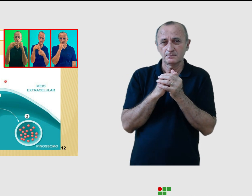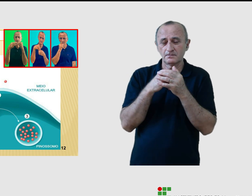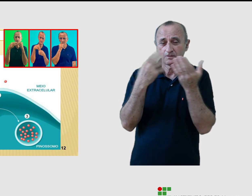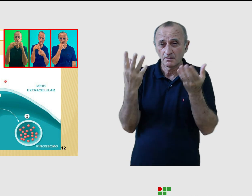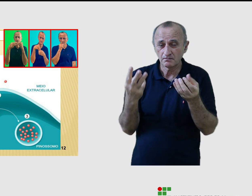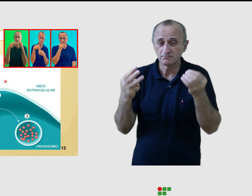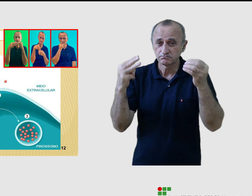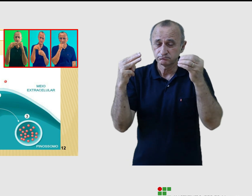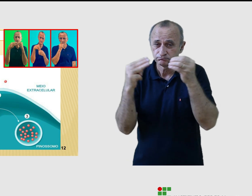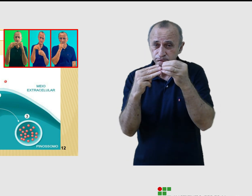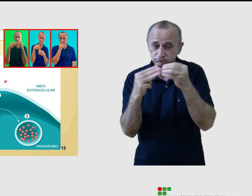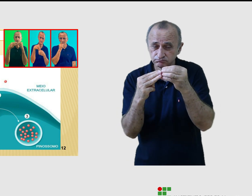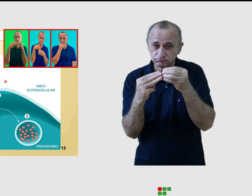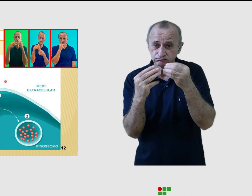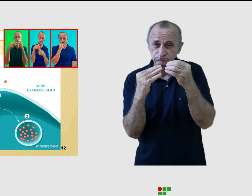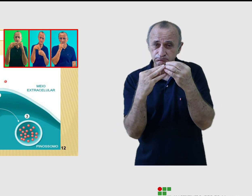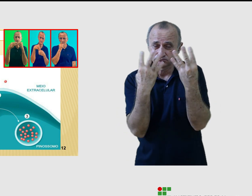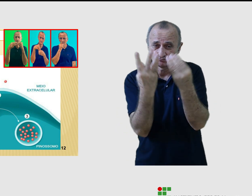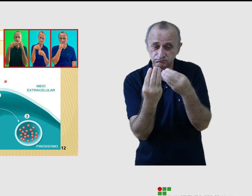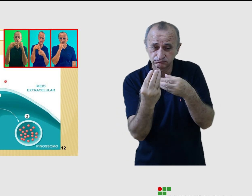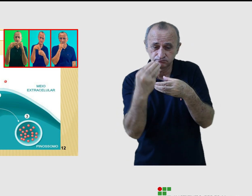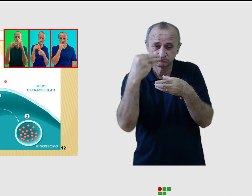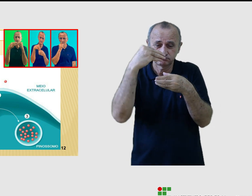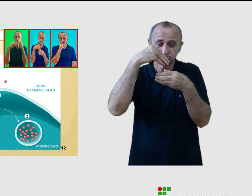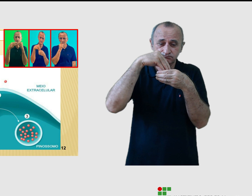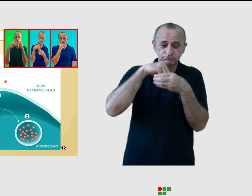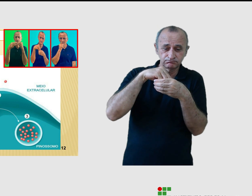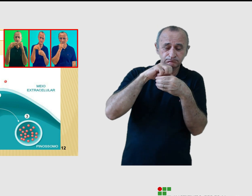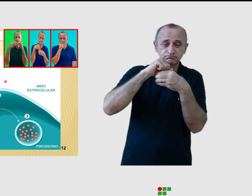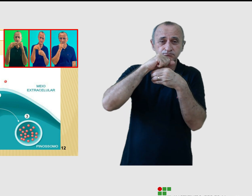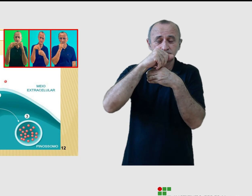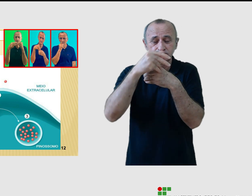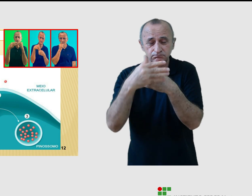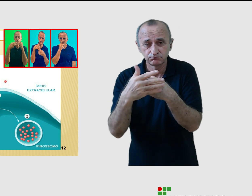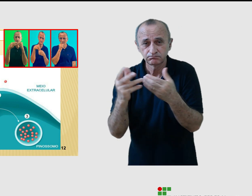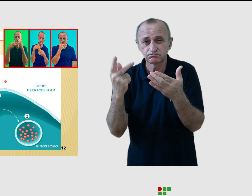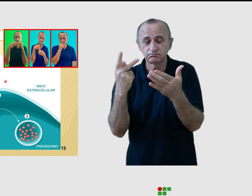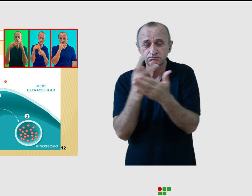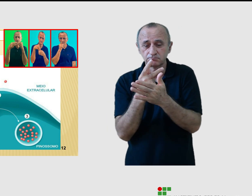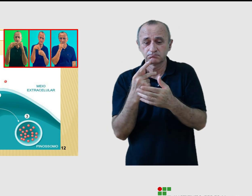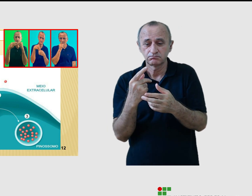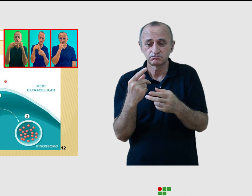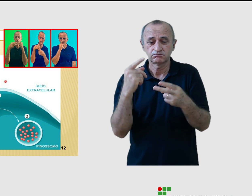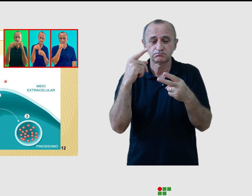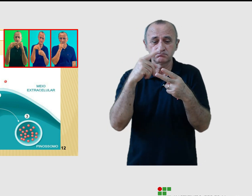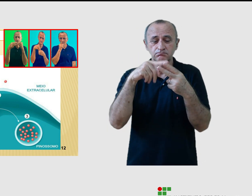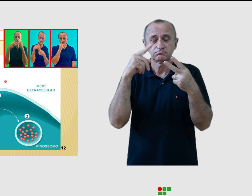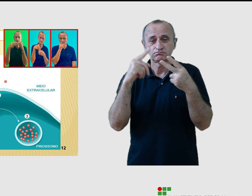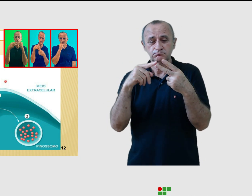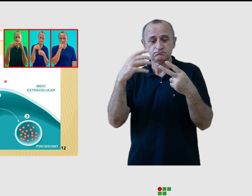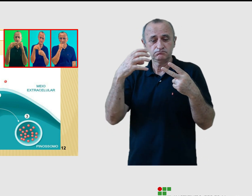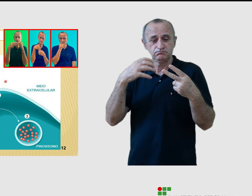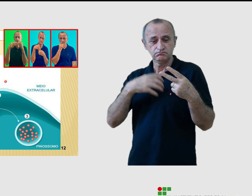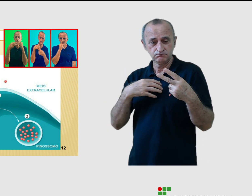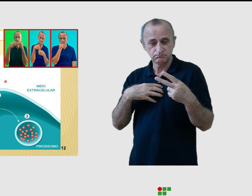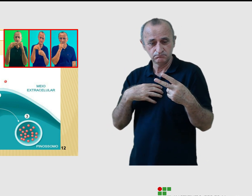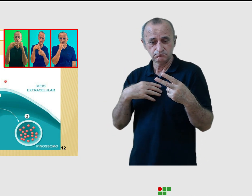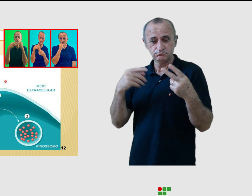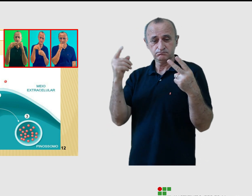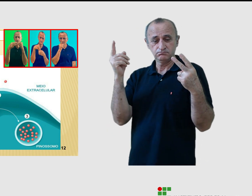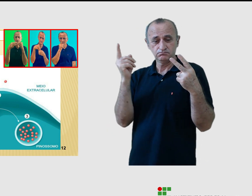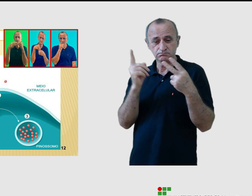célula. Endocitose pode ocorrer de